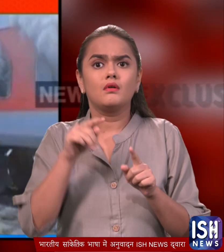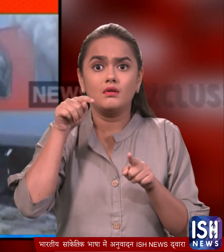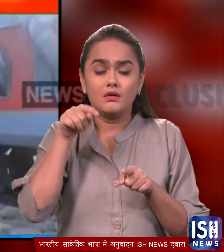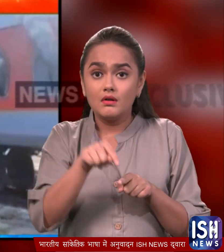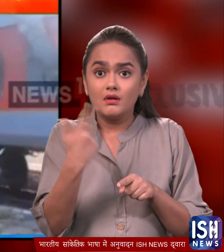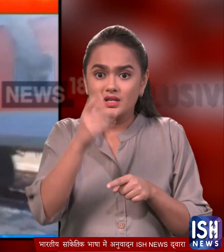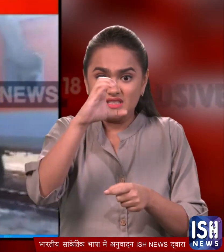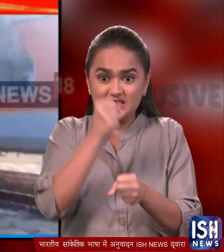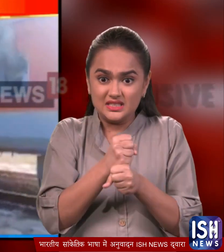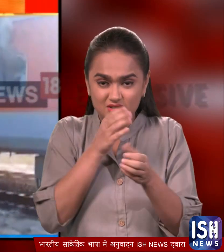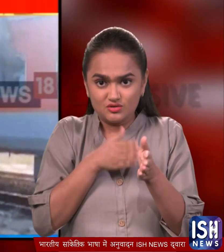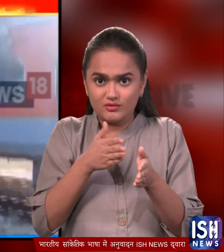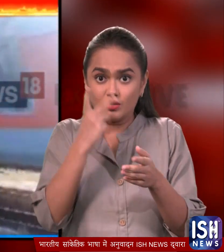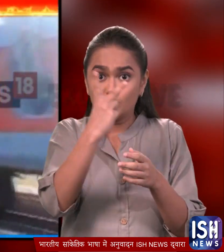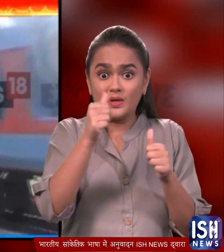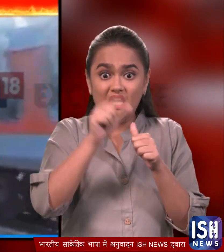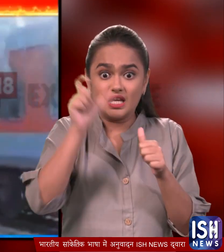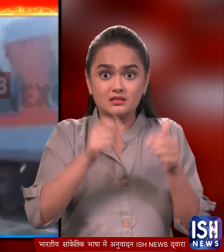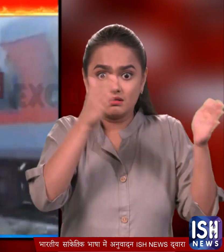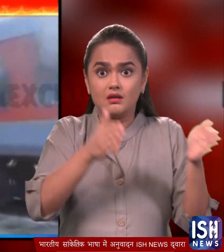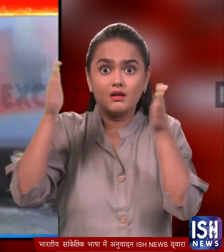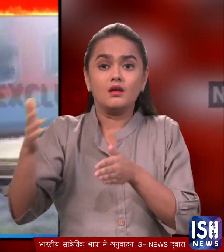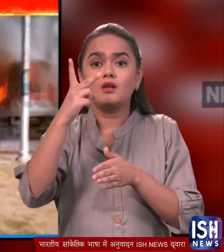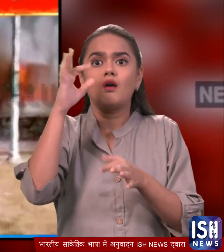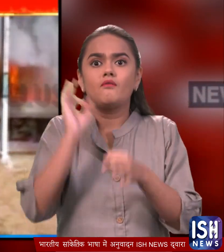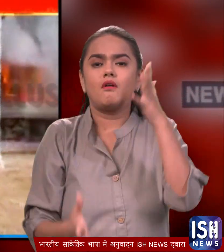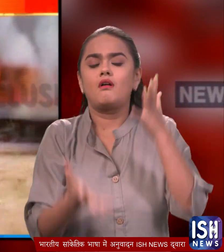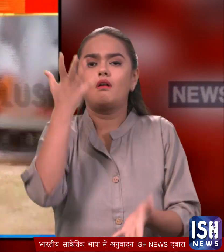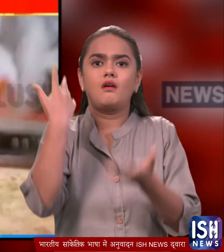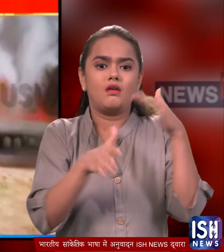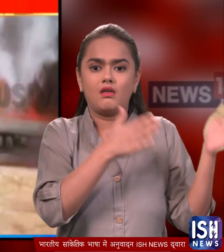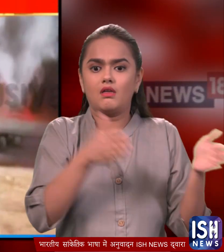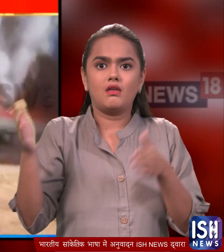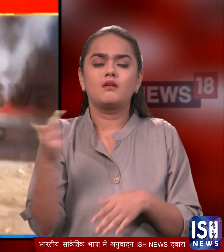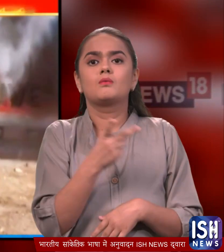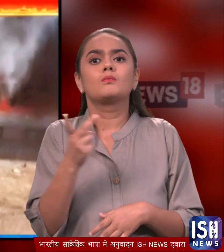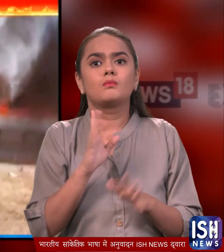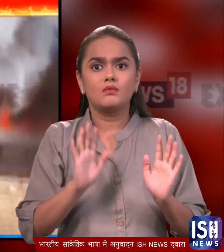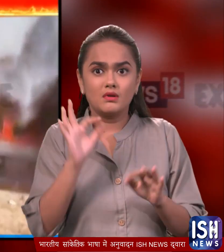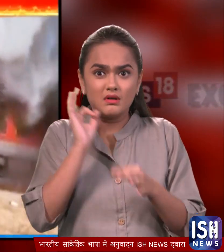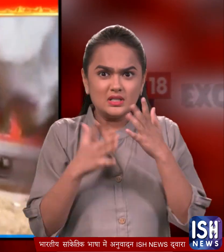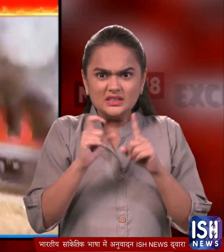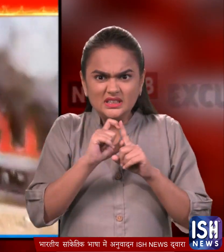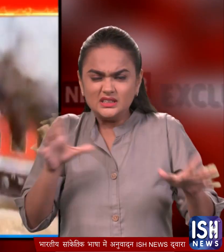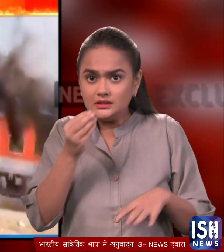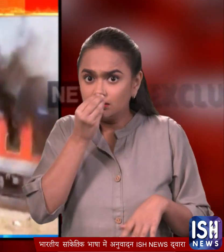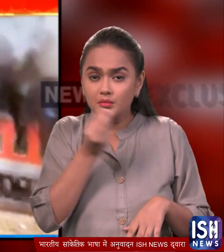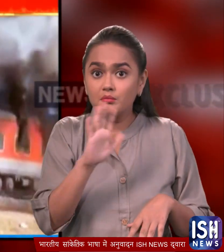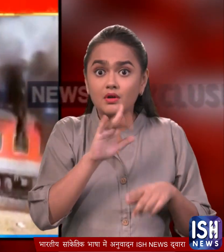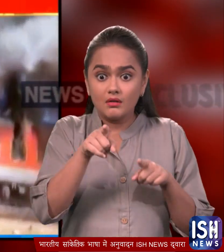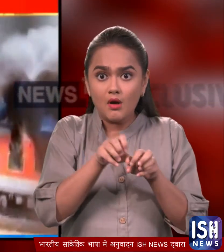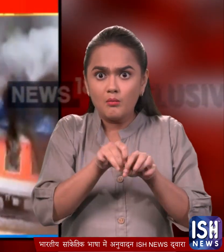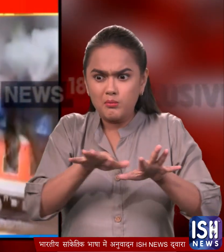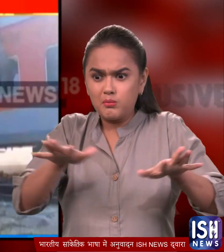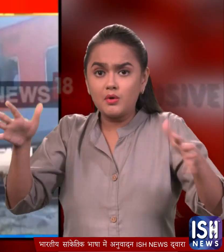जिसने दुर्ग छत्तीसगढ़ ट्रेन के 2 एसी डिब्बों को अपनी चपेट में ले लिया और वो धू-धू कर जलने लगे। आग इतनी भयानक थी कि उसकी लपटें